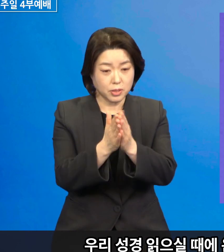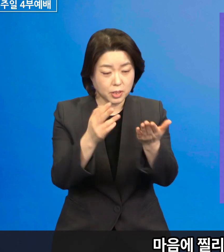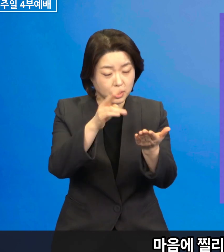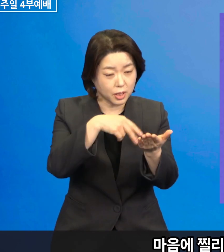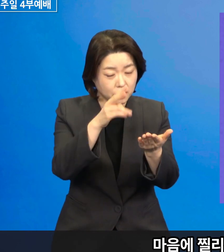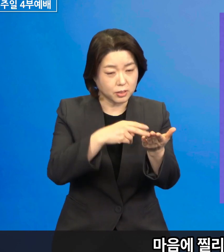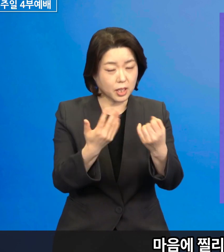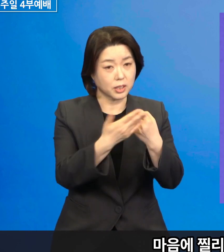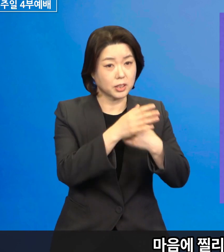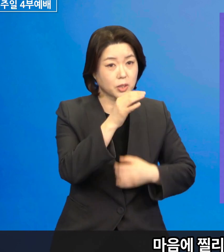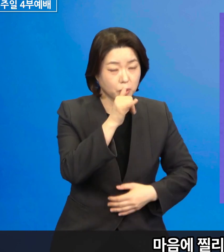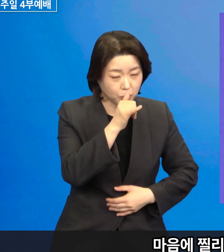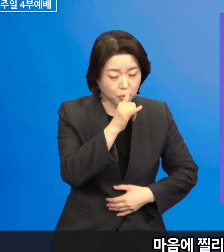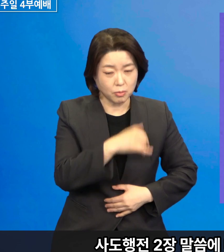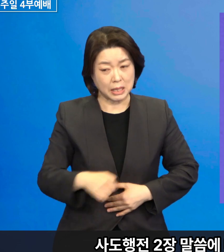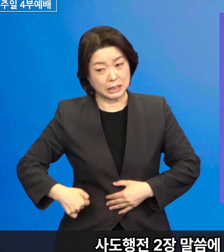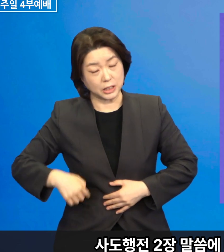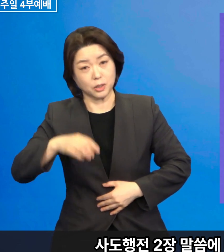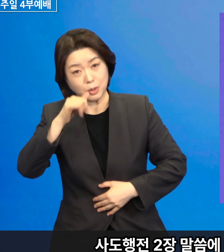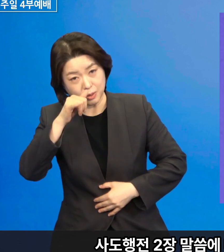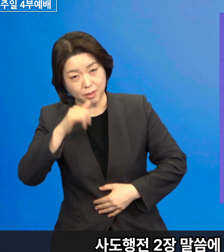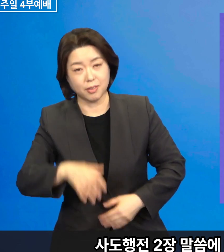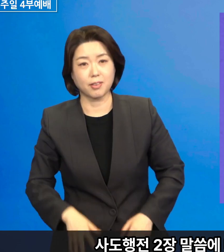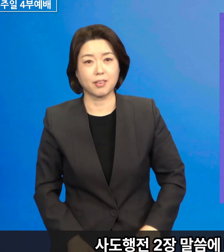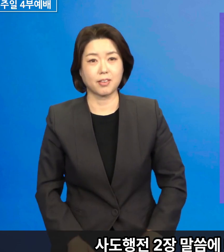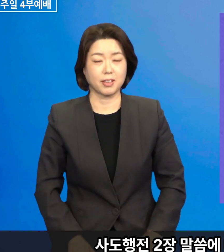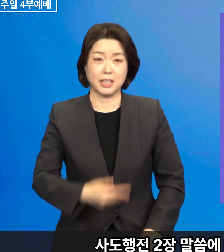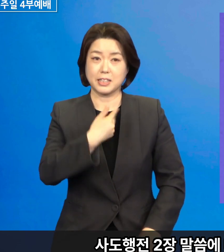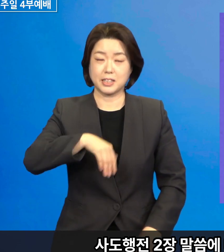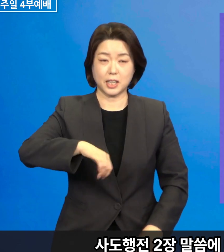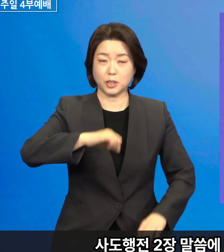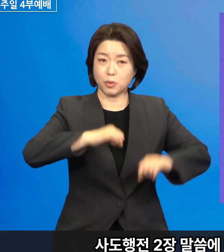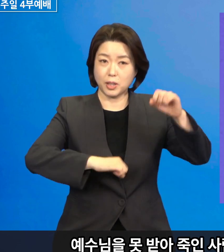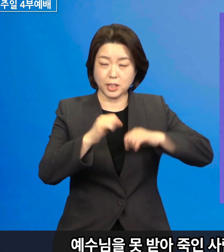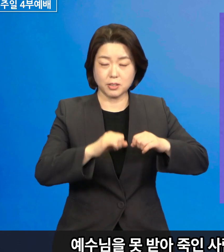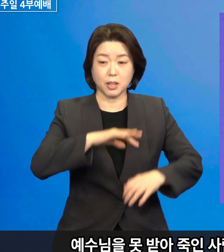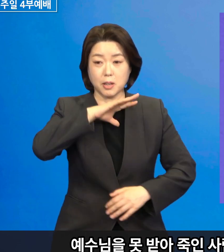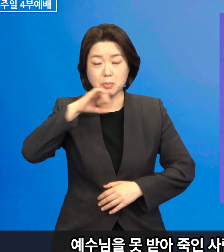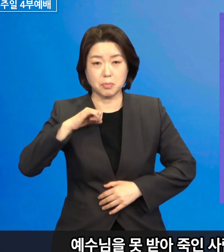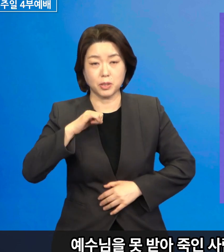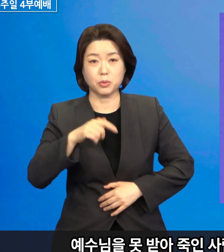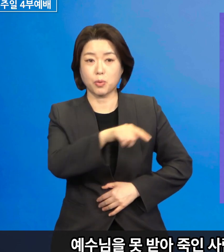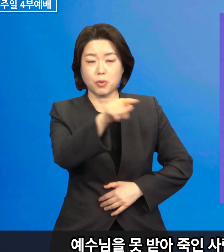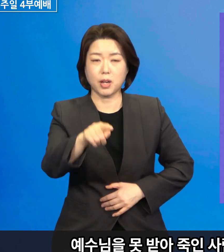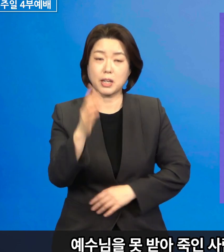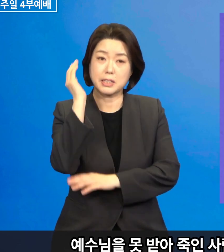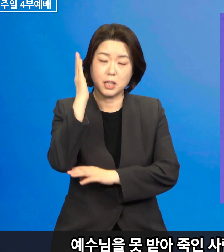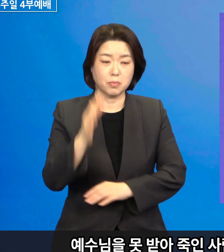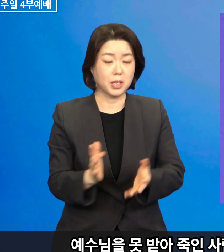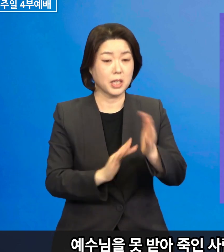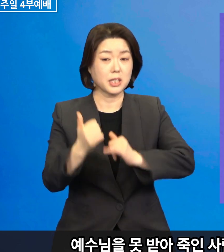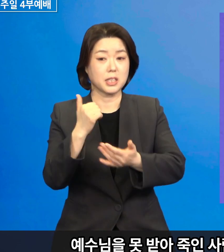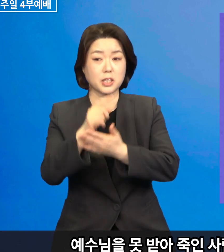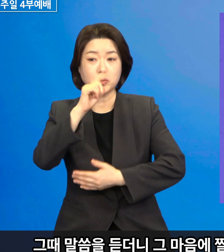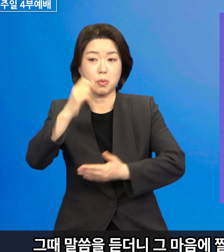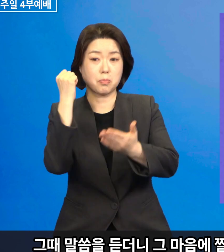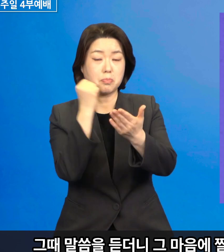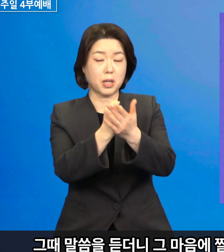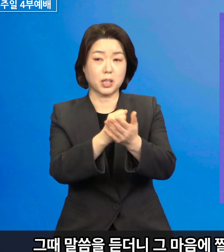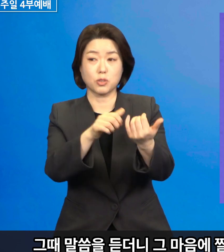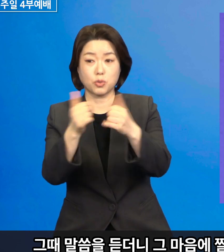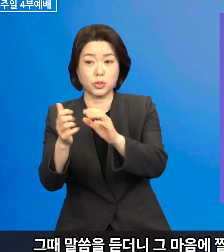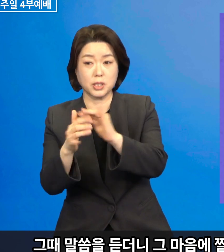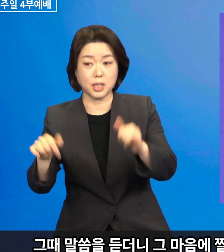구절도 있지만 마음이 찔리는 구절이 있죠. 사도행전 2장 말씀에 베드로가 설교를 할 때에 예수님을 못 박아 죽인 사람들이 그 자리에 있었습니다.